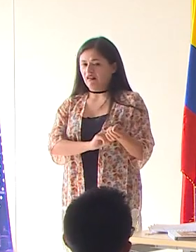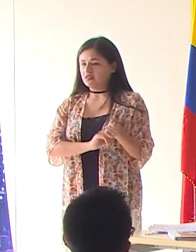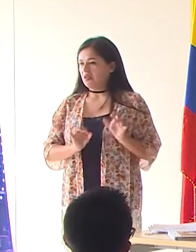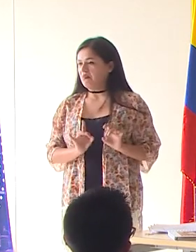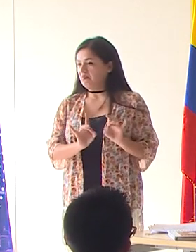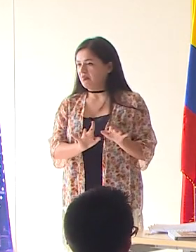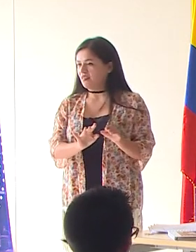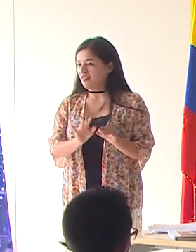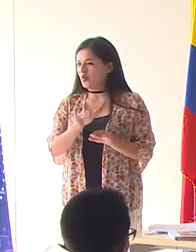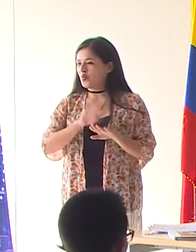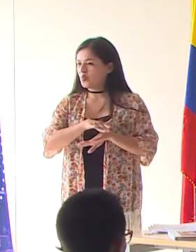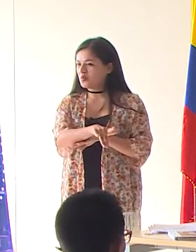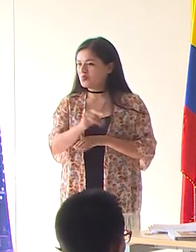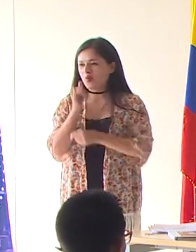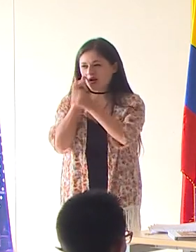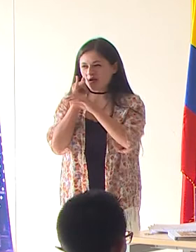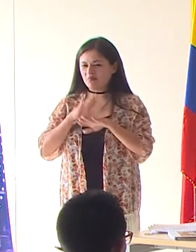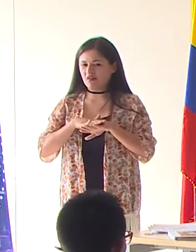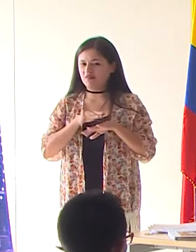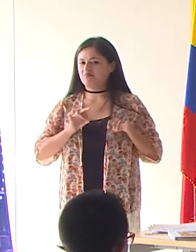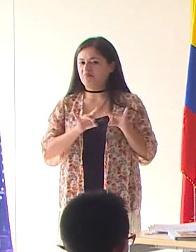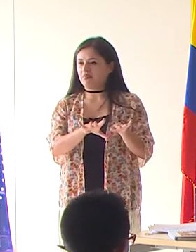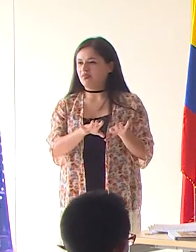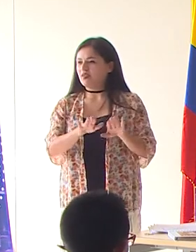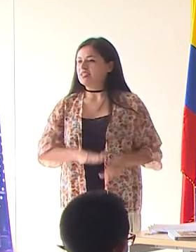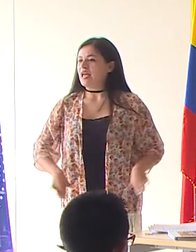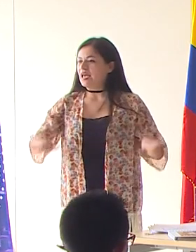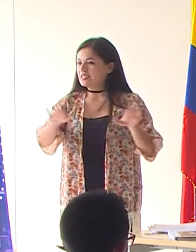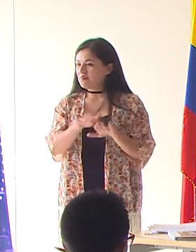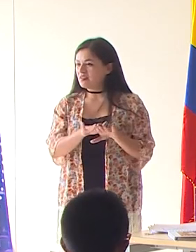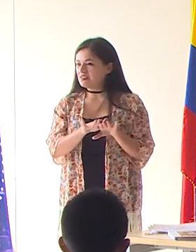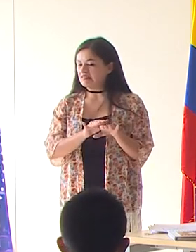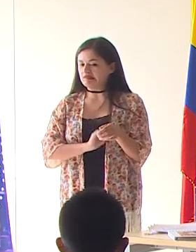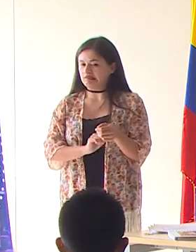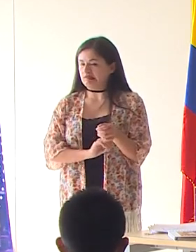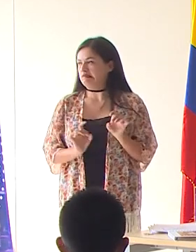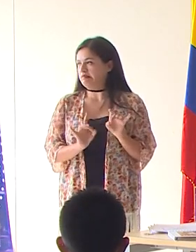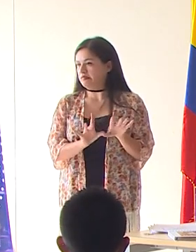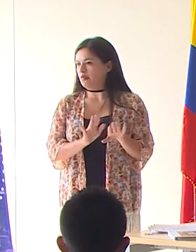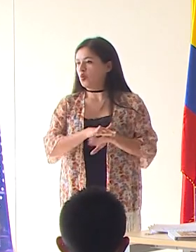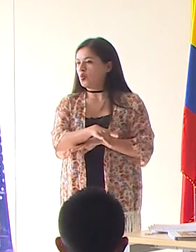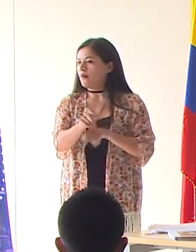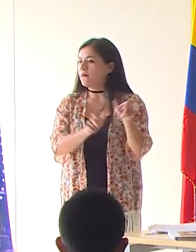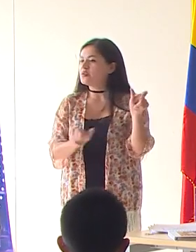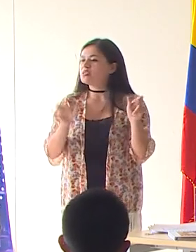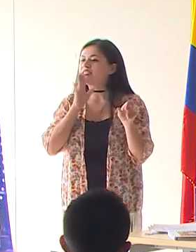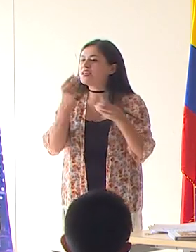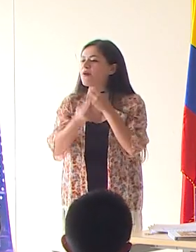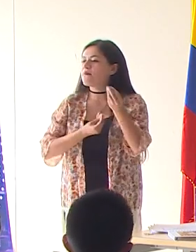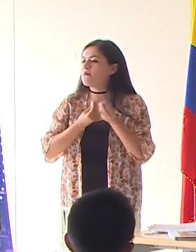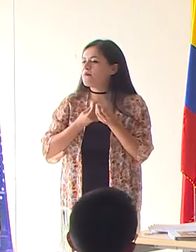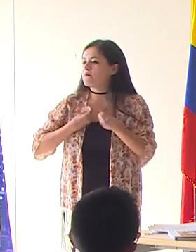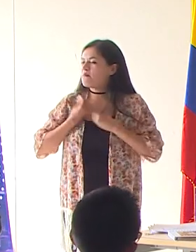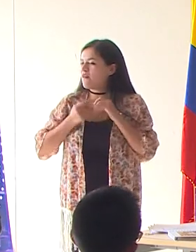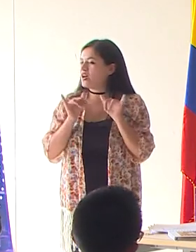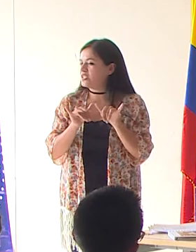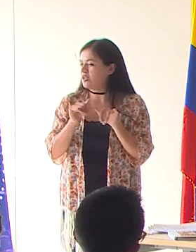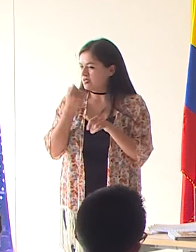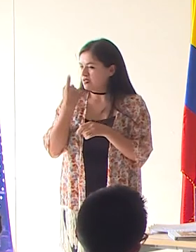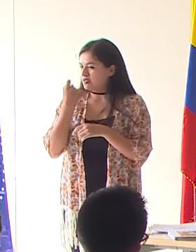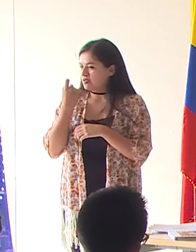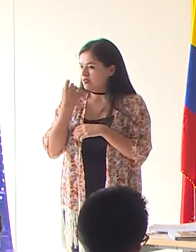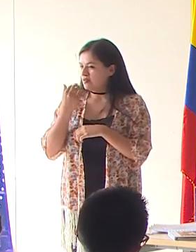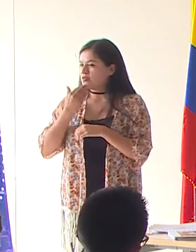pues esa cuestión económica está asociado también a relaciones raciales que están fuertemente arraigadas